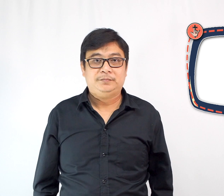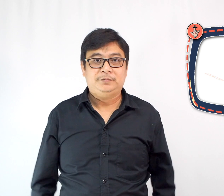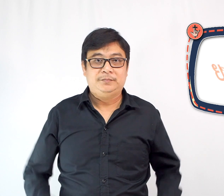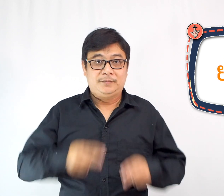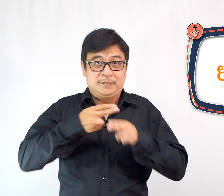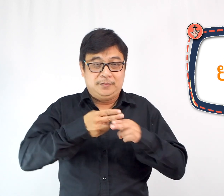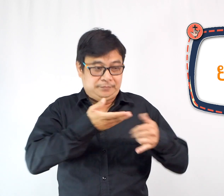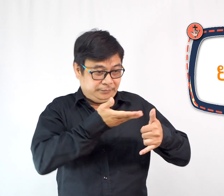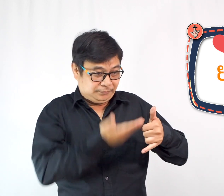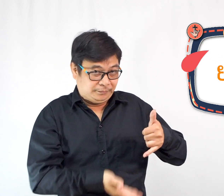ยาโคบ